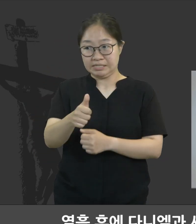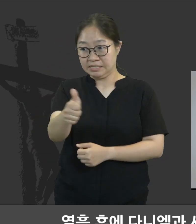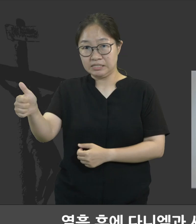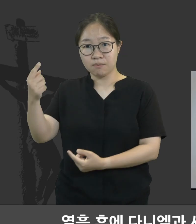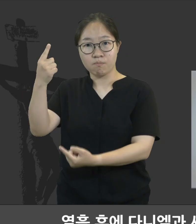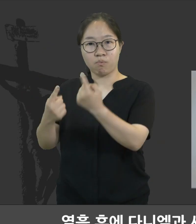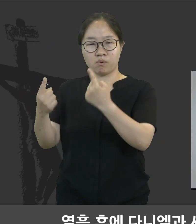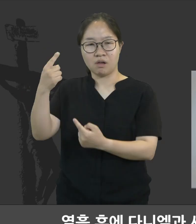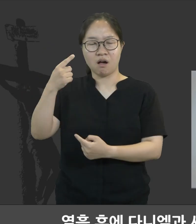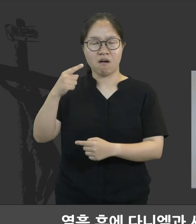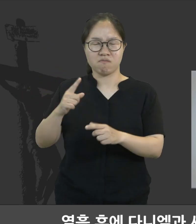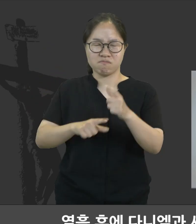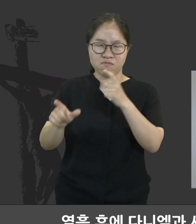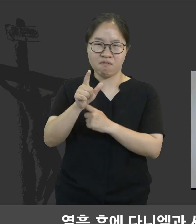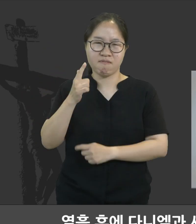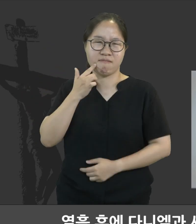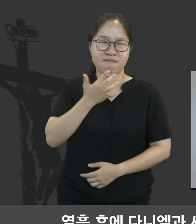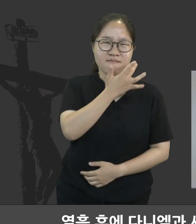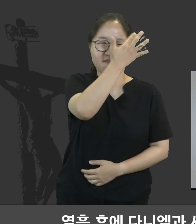아름답고 윤택하였습니다.